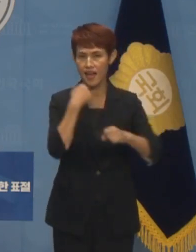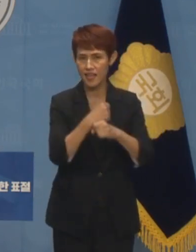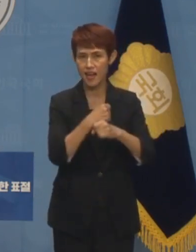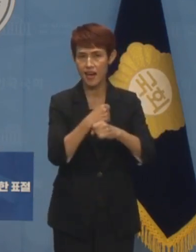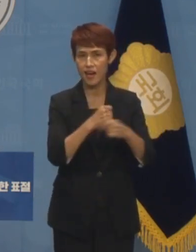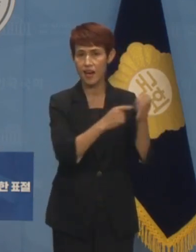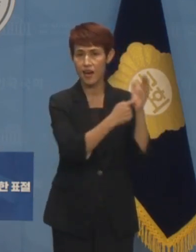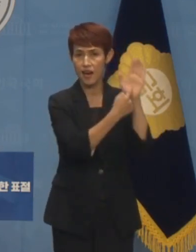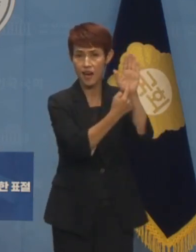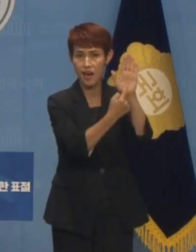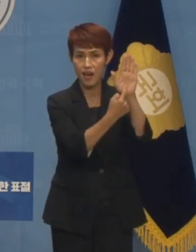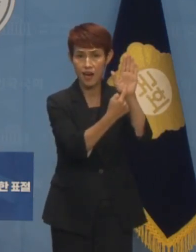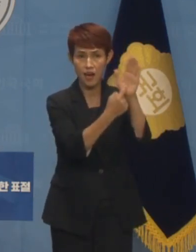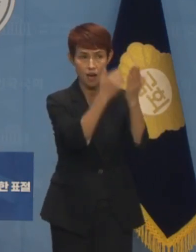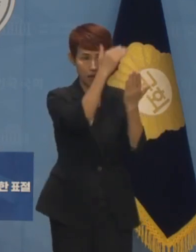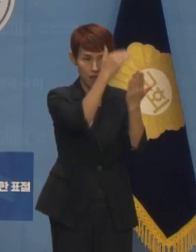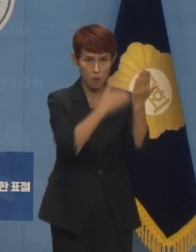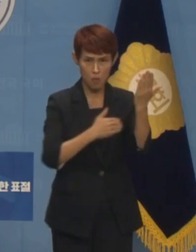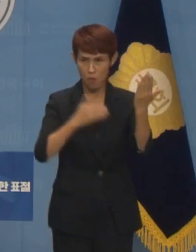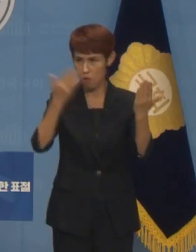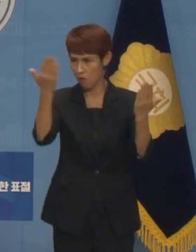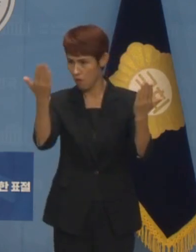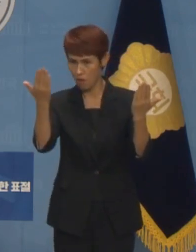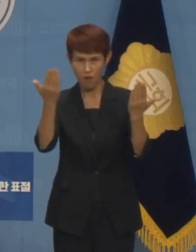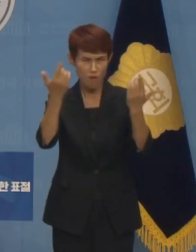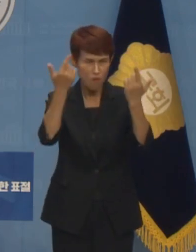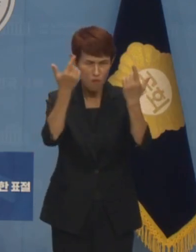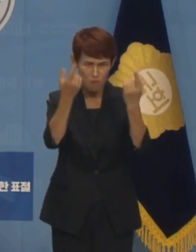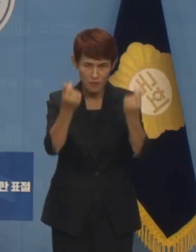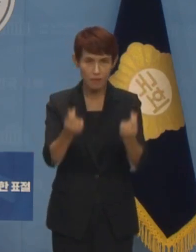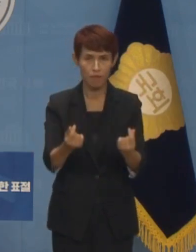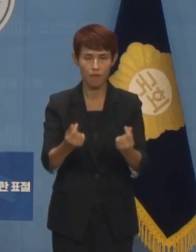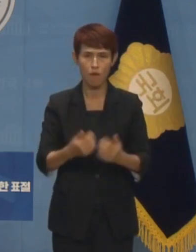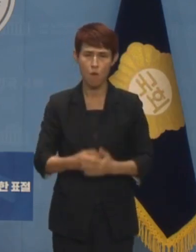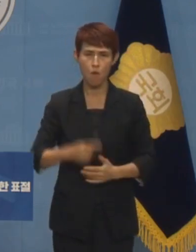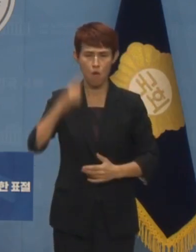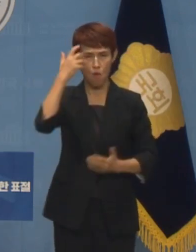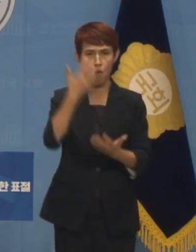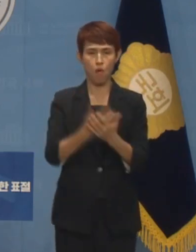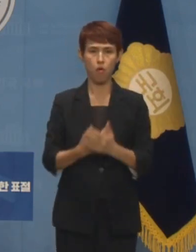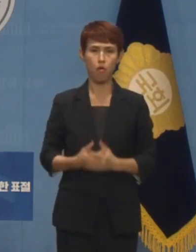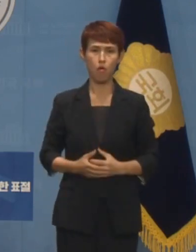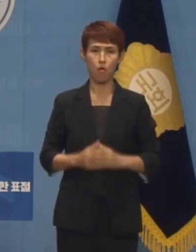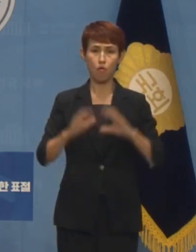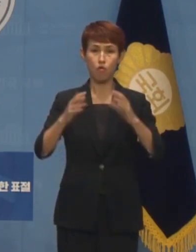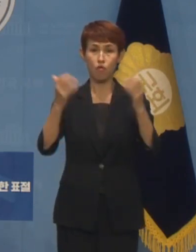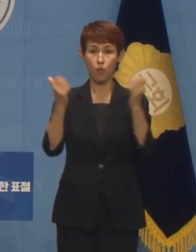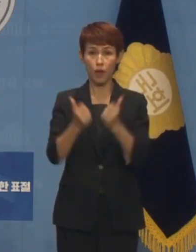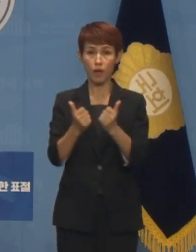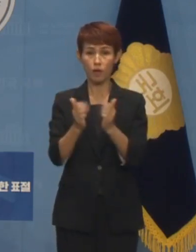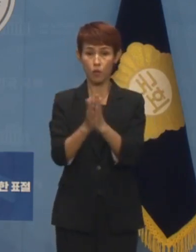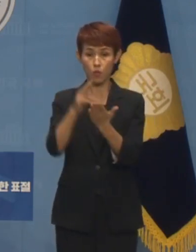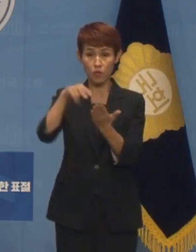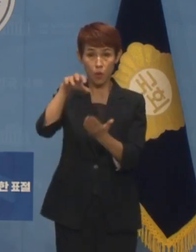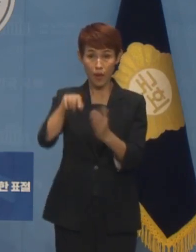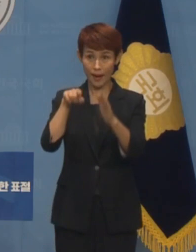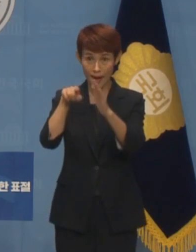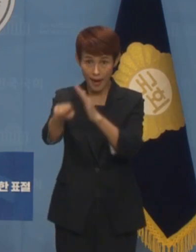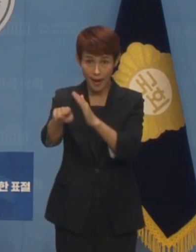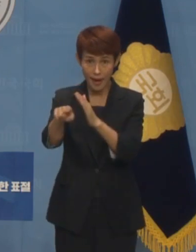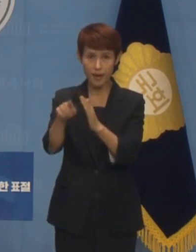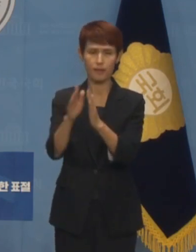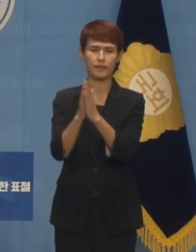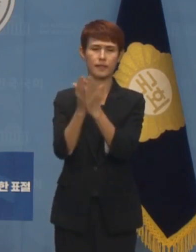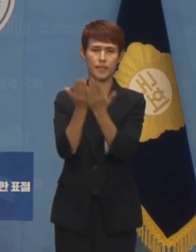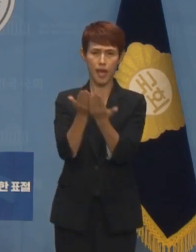제시했던 논리와 매우 유사합니다. 경악스럽습니다. 국회 도서관에 가시면 이 책을